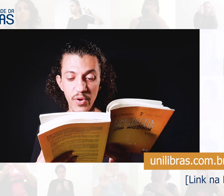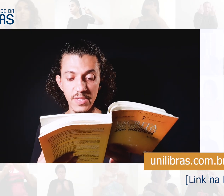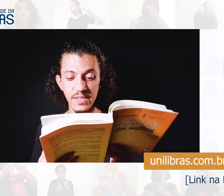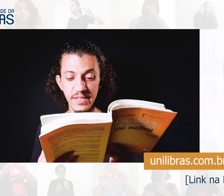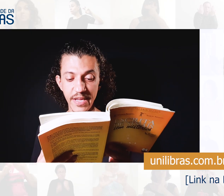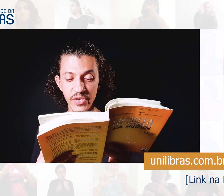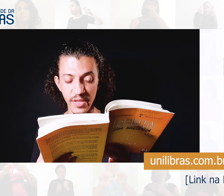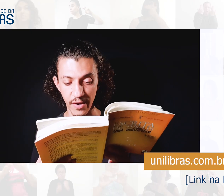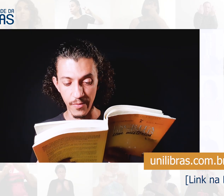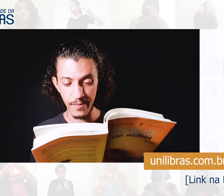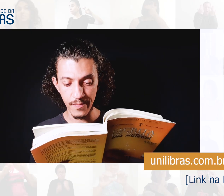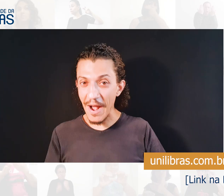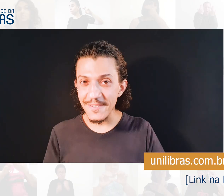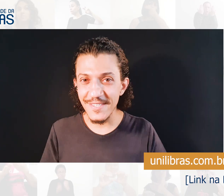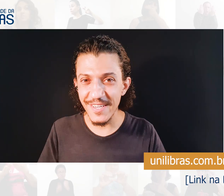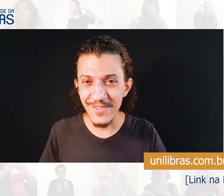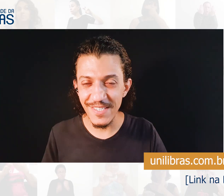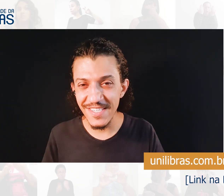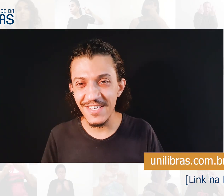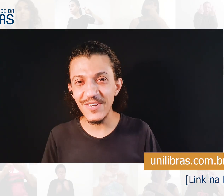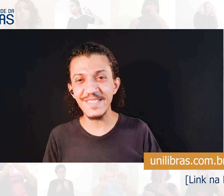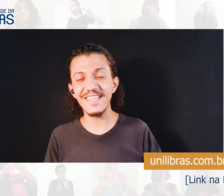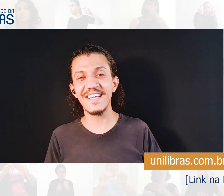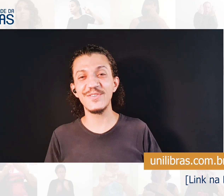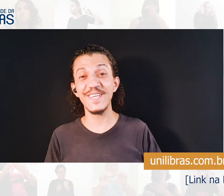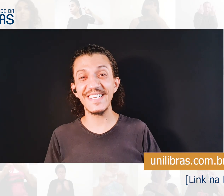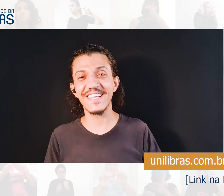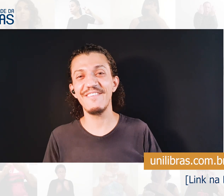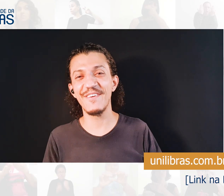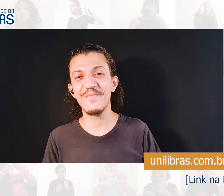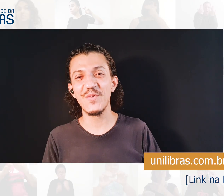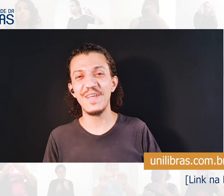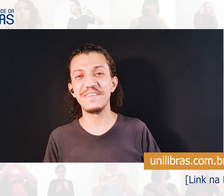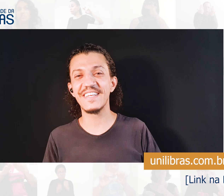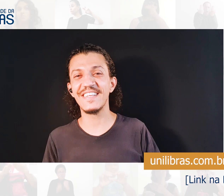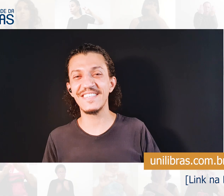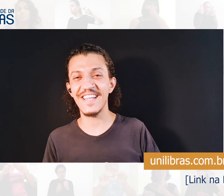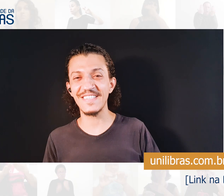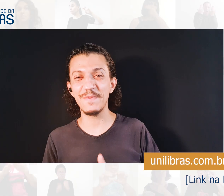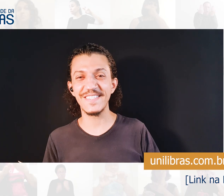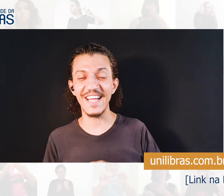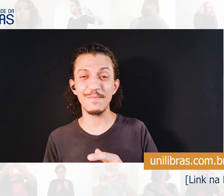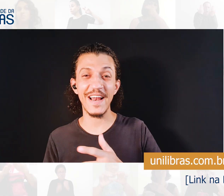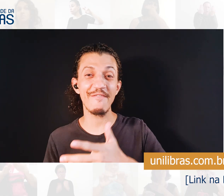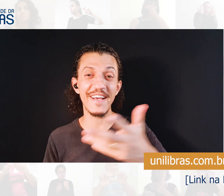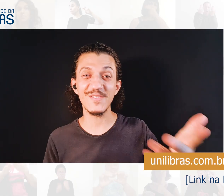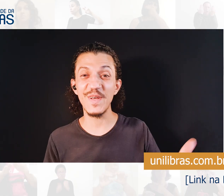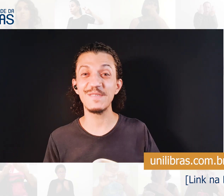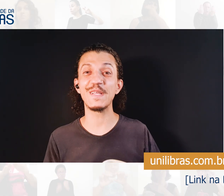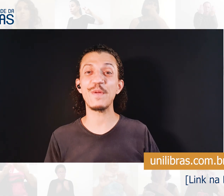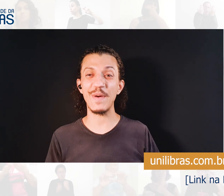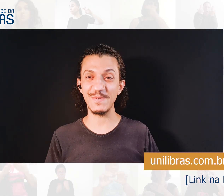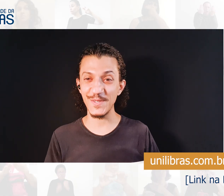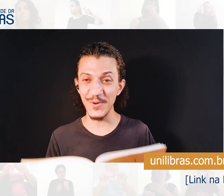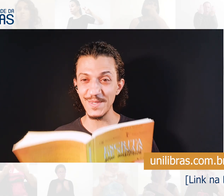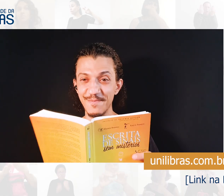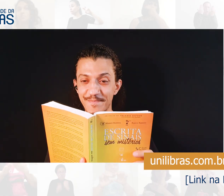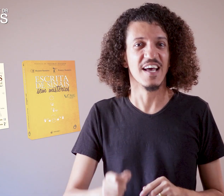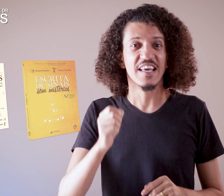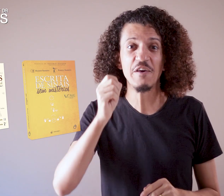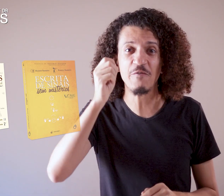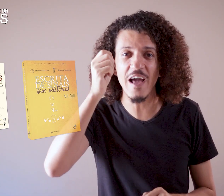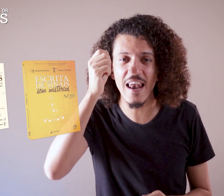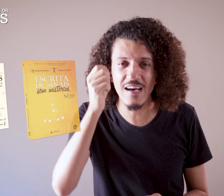realizadas por nós desde então. Por causa disso, a gente sentiu esse desejo de escrever o livro Escrita de Sinais e Mistérios para levar esse conhecimento para mais